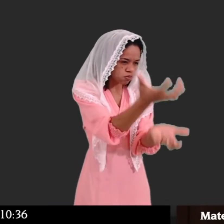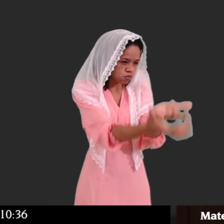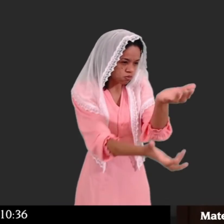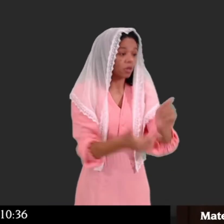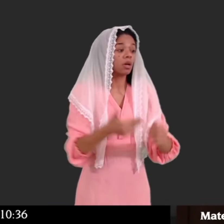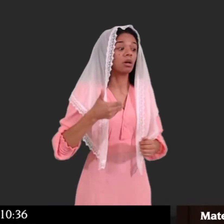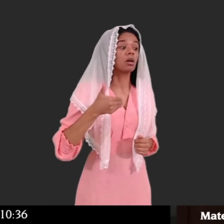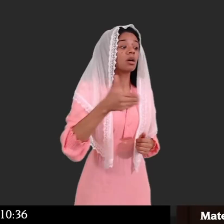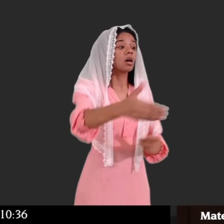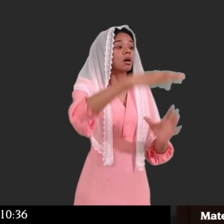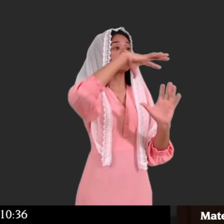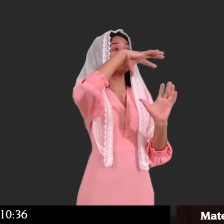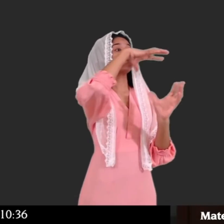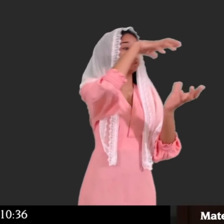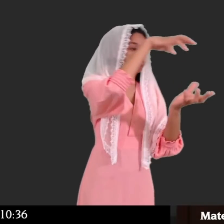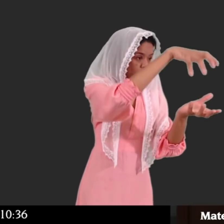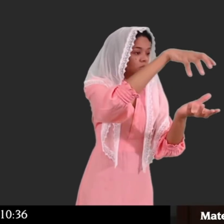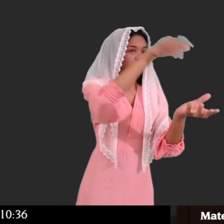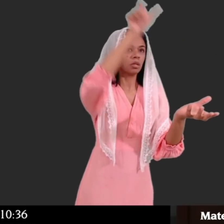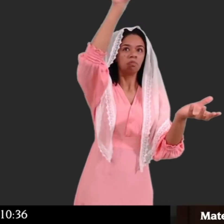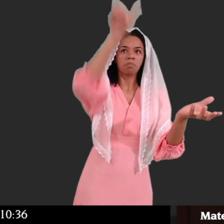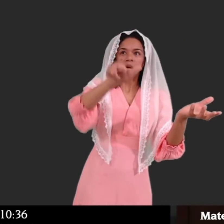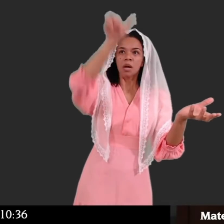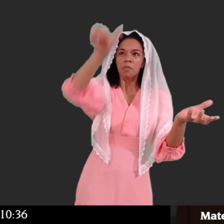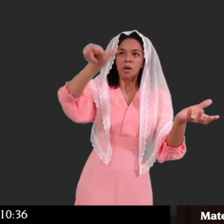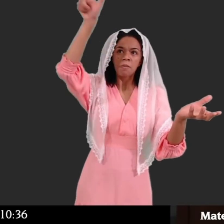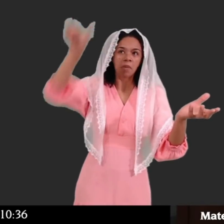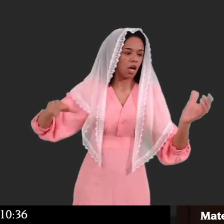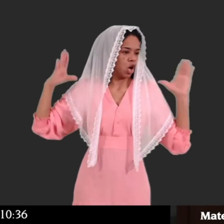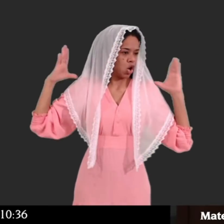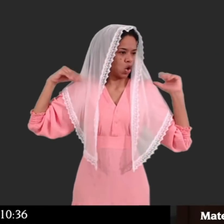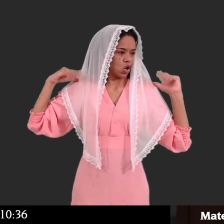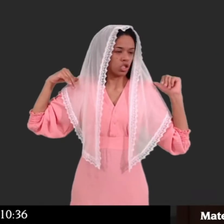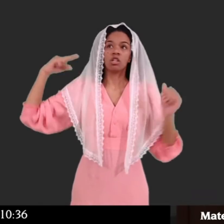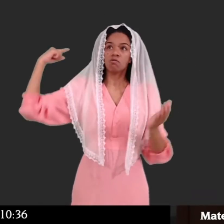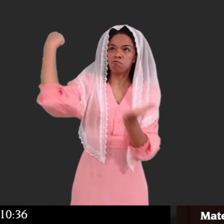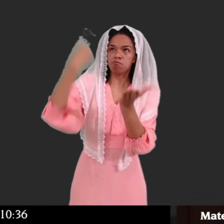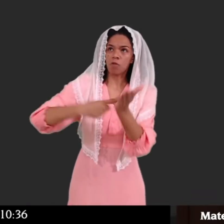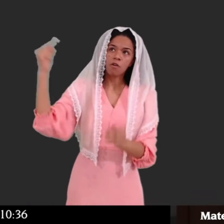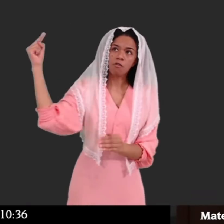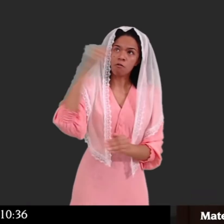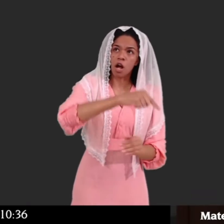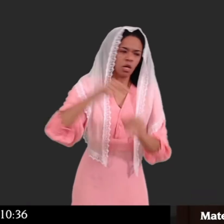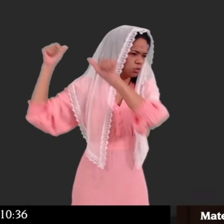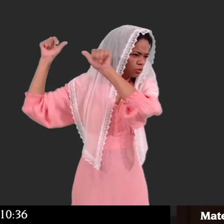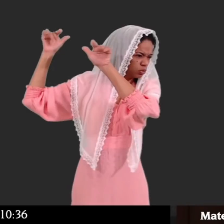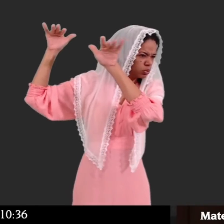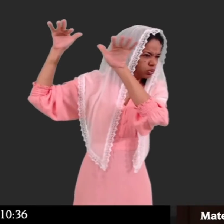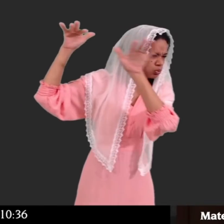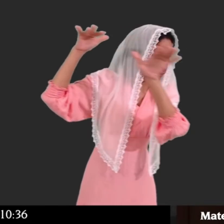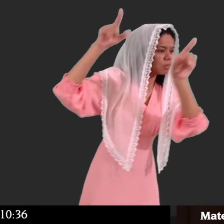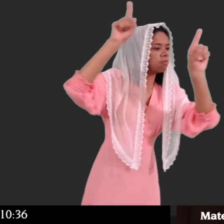deste mundo. Mandará o Filho do Homem os seus anjos, e eles colherão no seu reino tudo o que causa